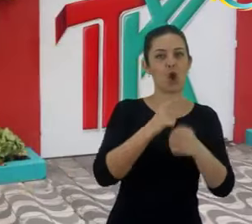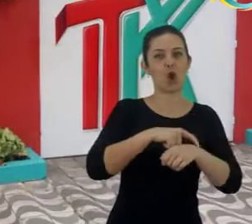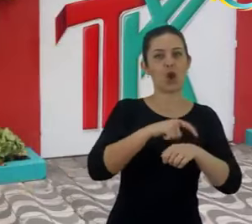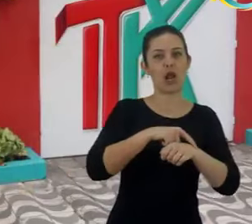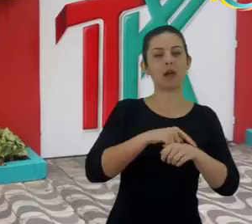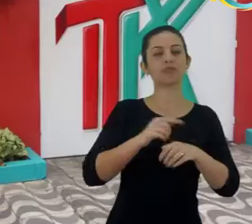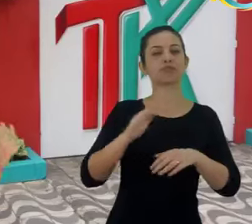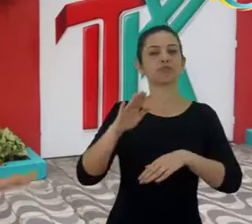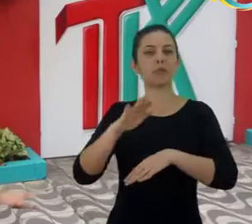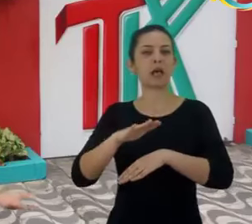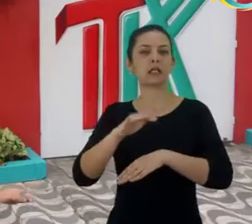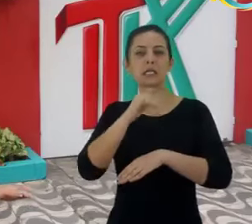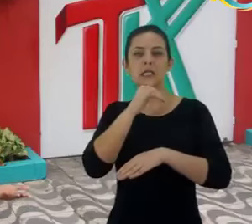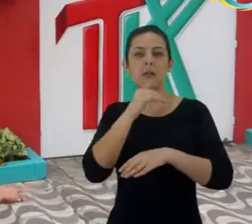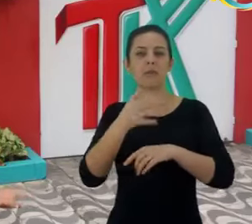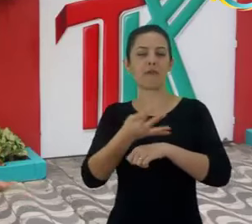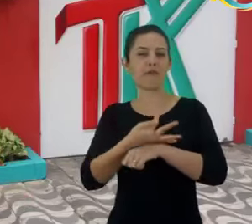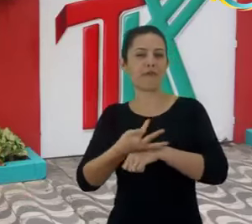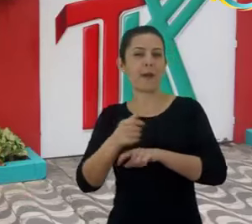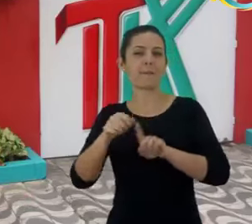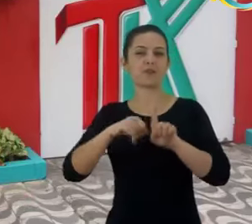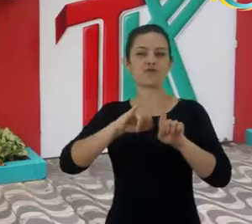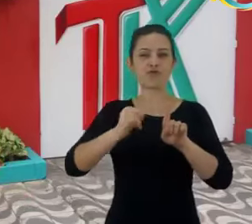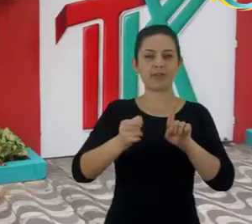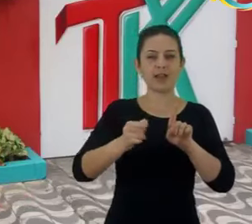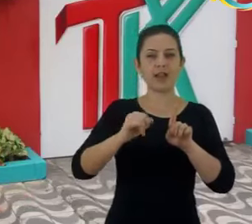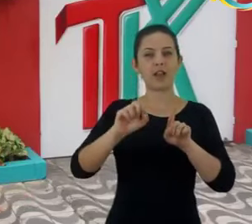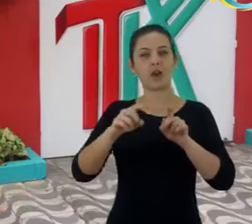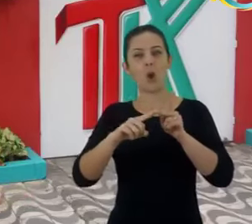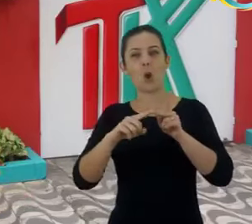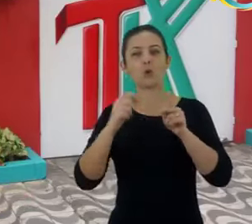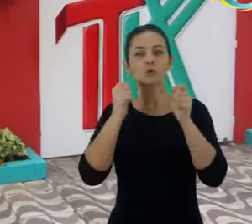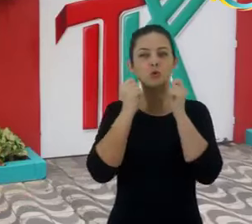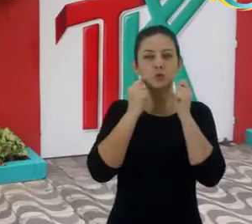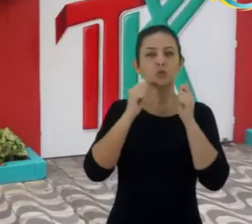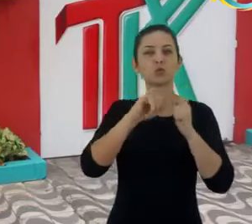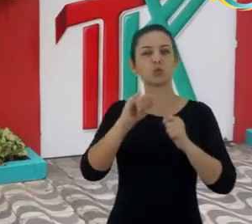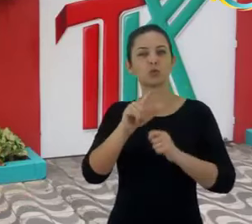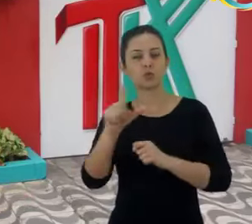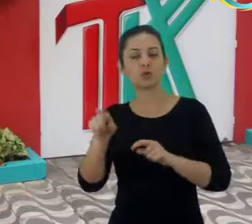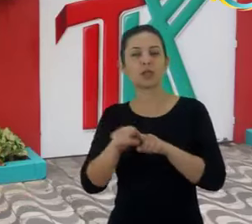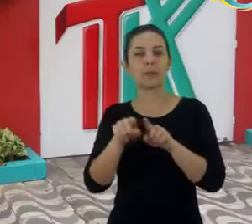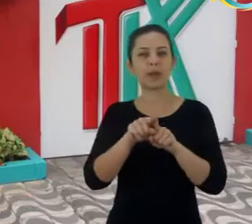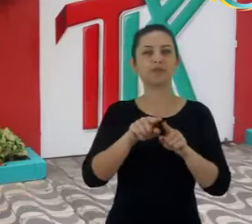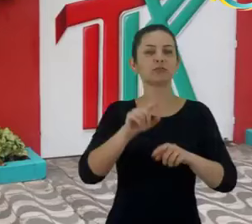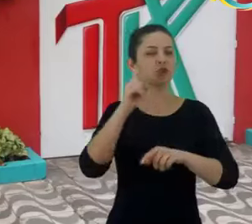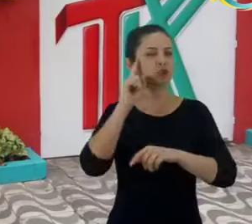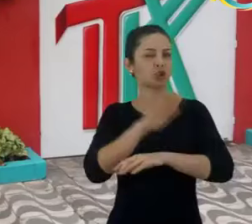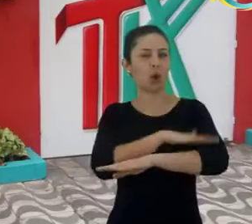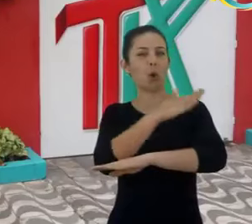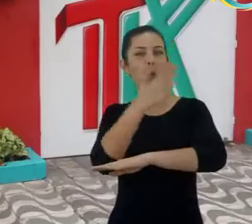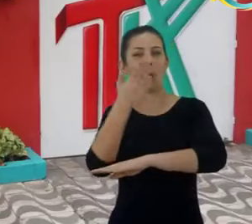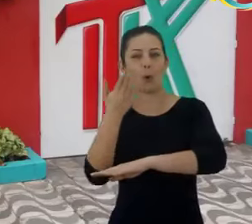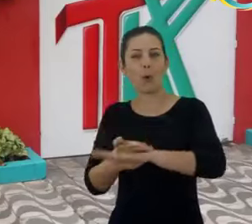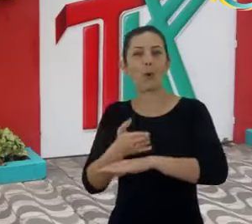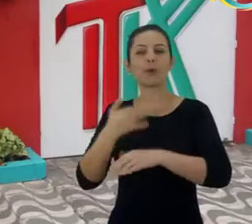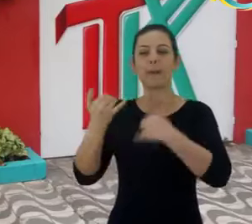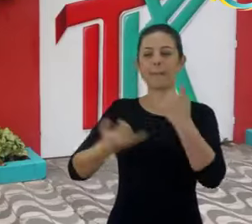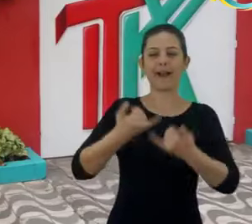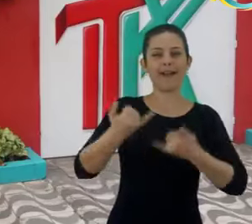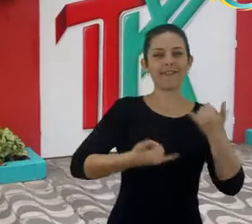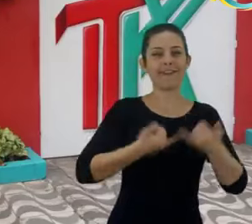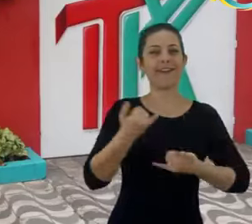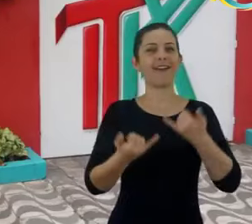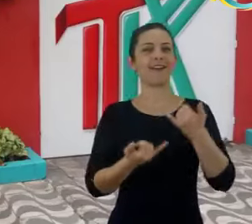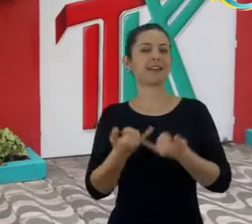escolar. Então, e quando é período de férias, janeiro ou julho, eles podem ficar aqui conosco no período integral. Tendo atividades